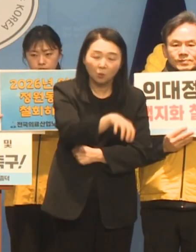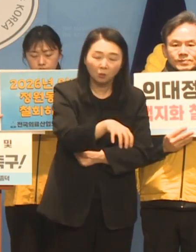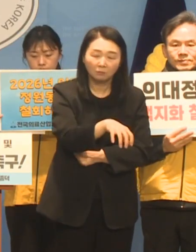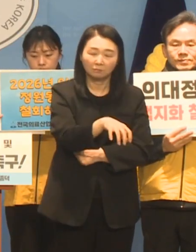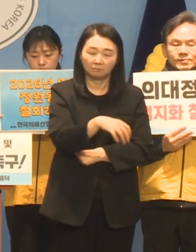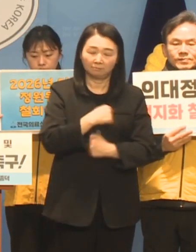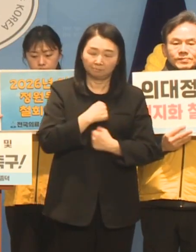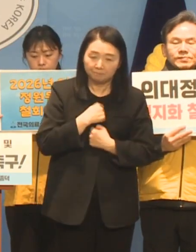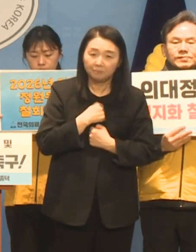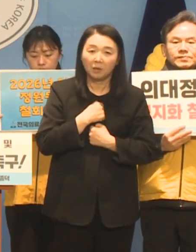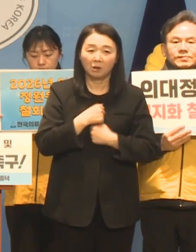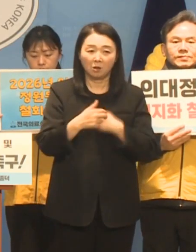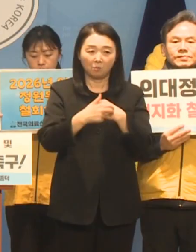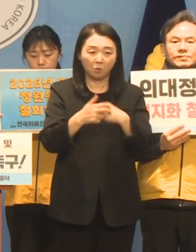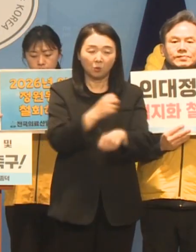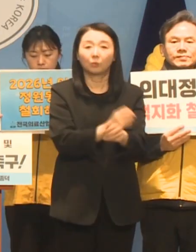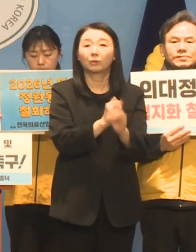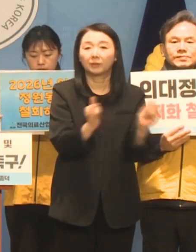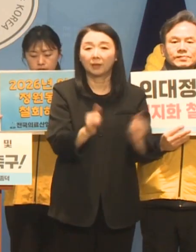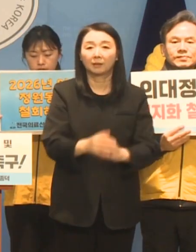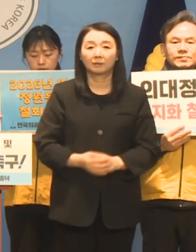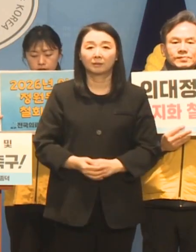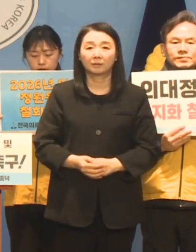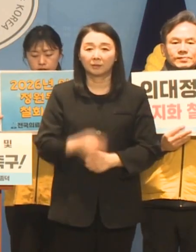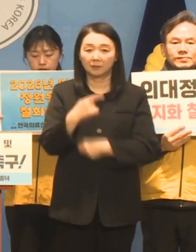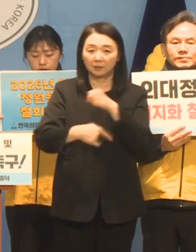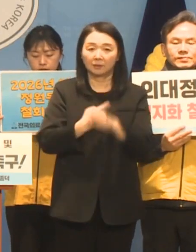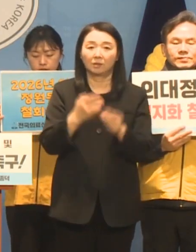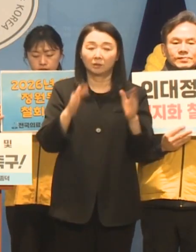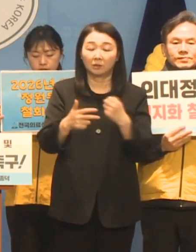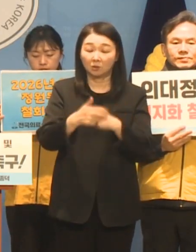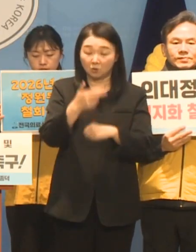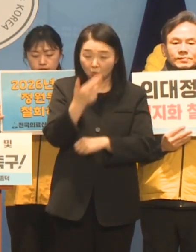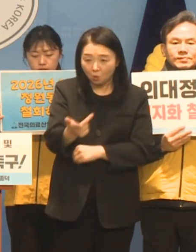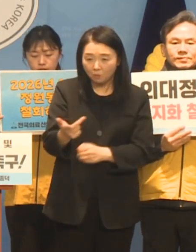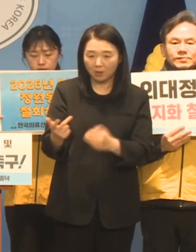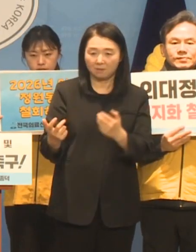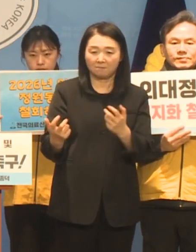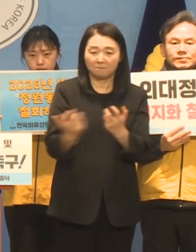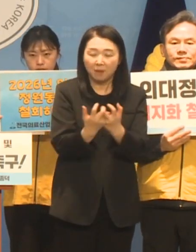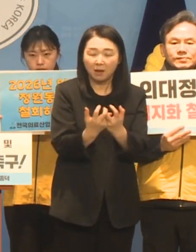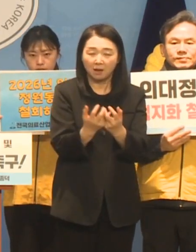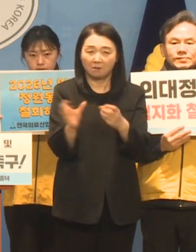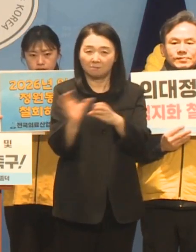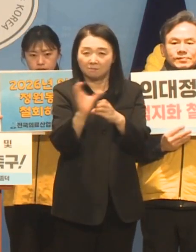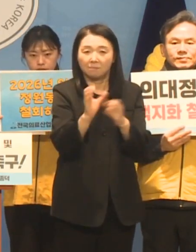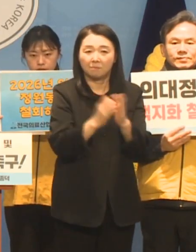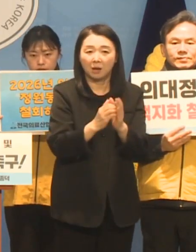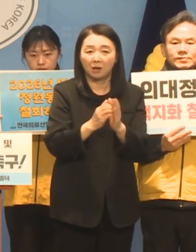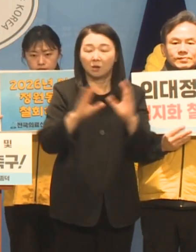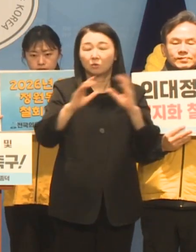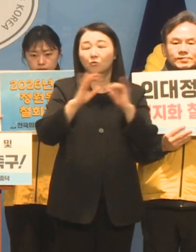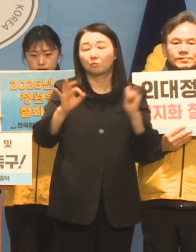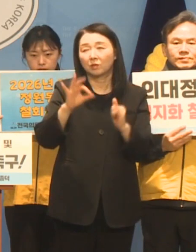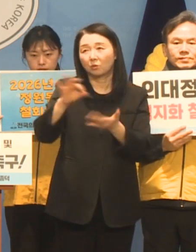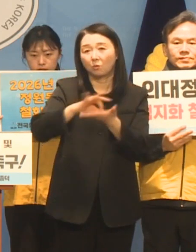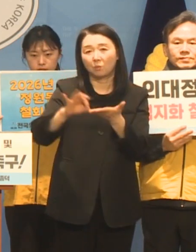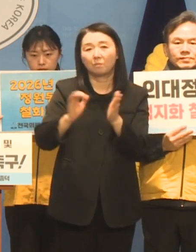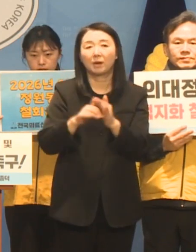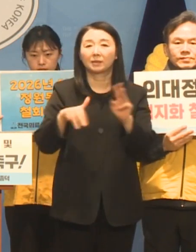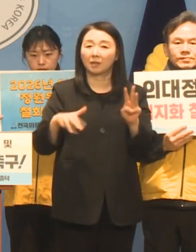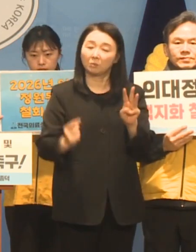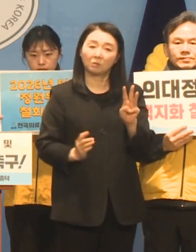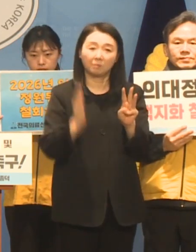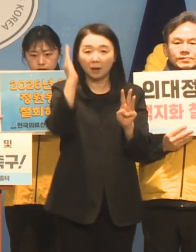보건의료 노동자들이었습니다. 더구나 지난 1년간 의료 공백을 메우느라 투입된 국민 혈세가 3조가